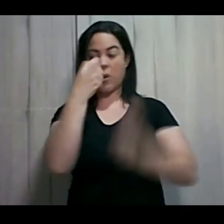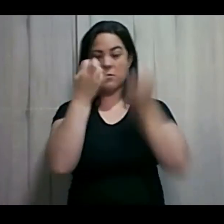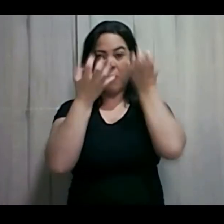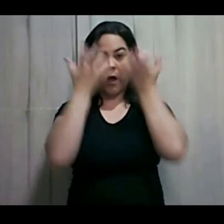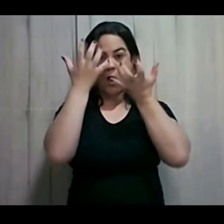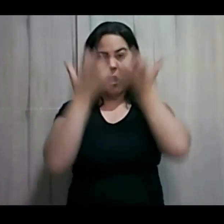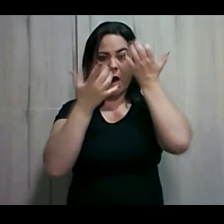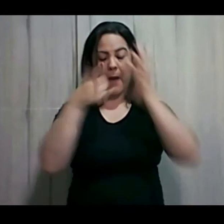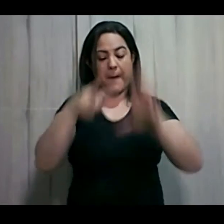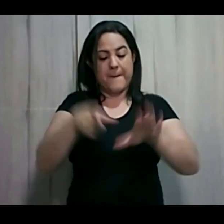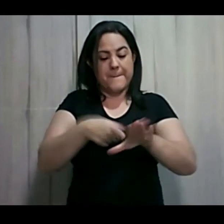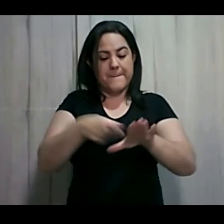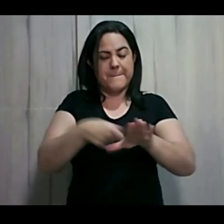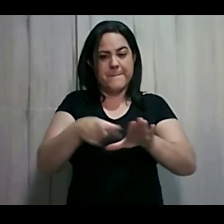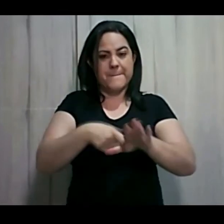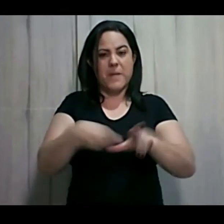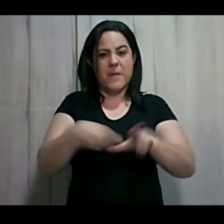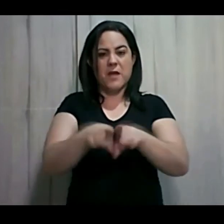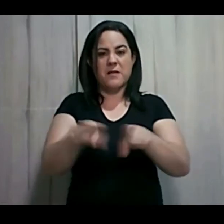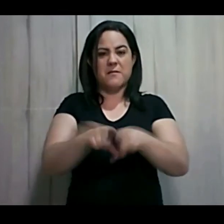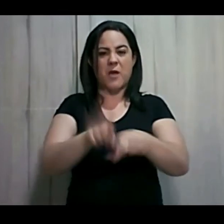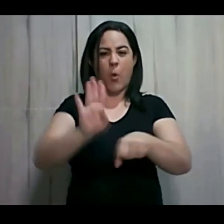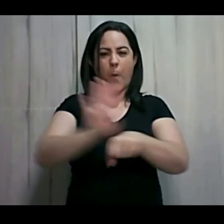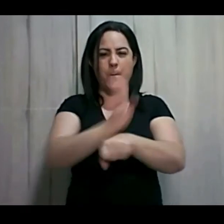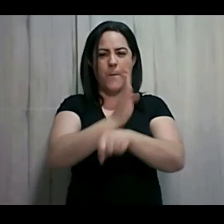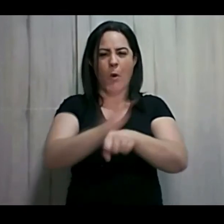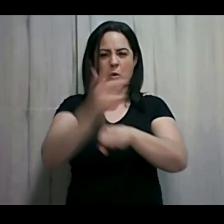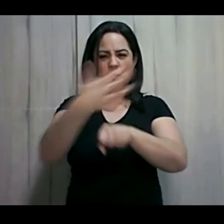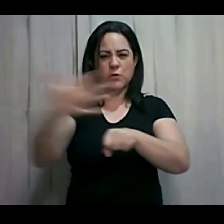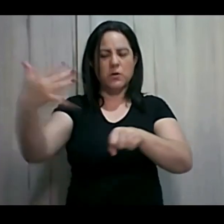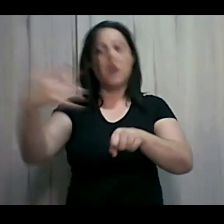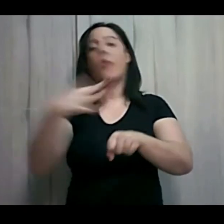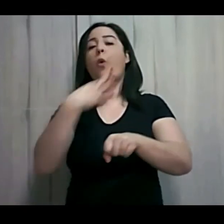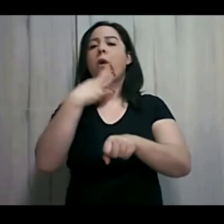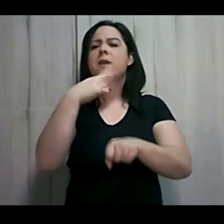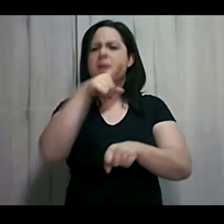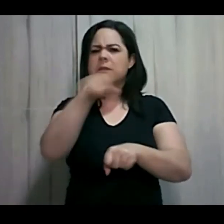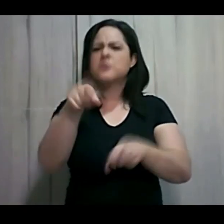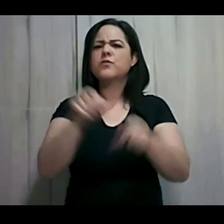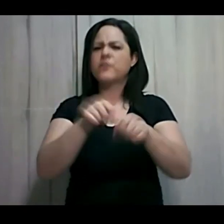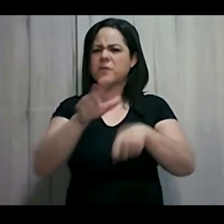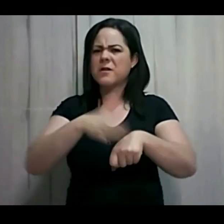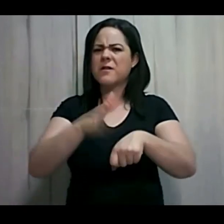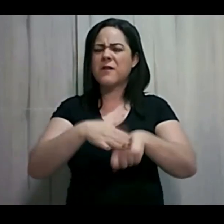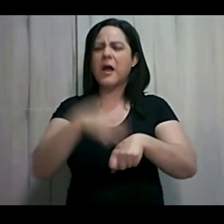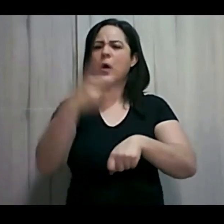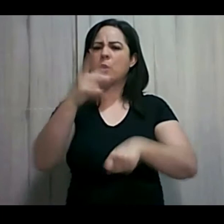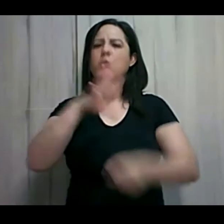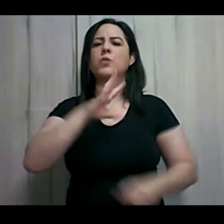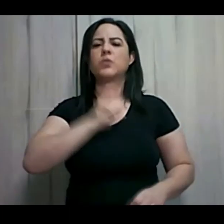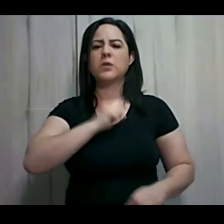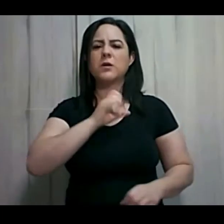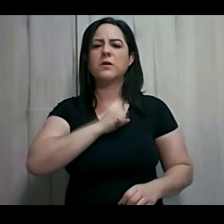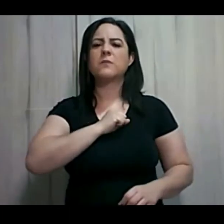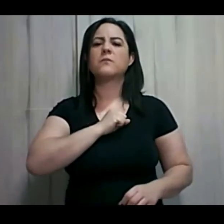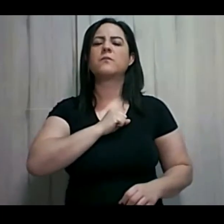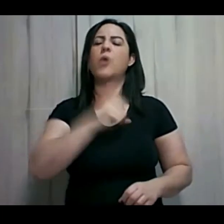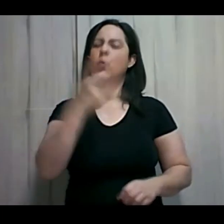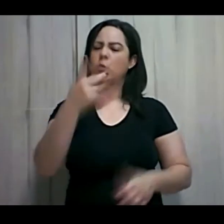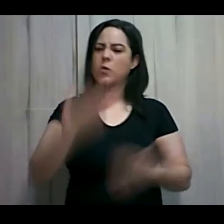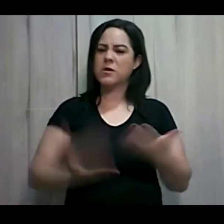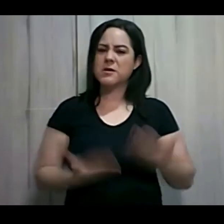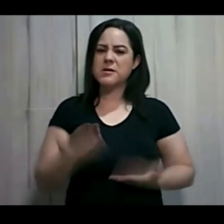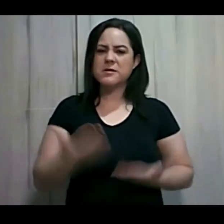semelhantes ao latão reluzente. Eu conheço as tuas obras e o teu amor, e o teu serviço, e a tua